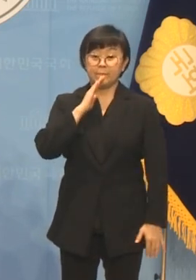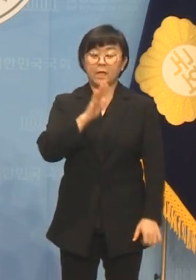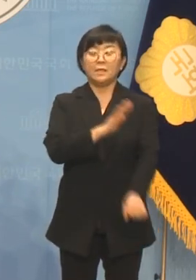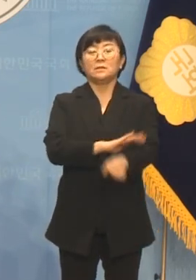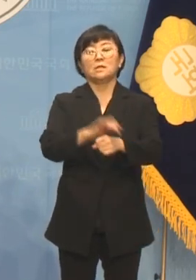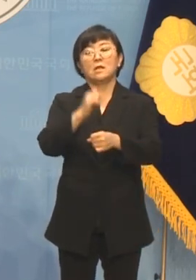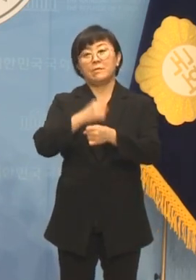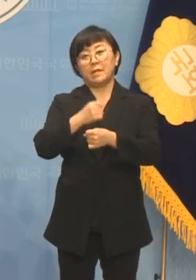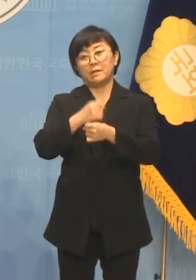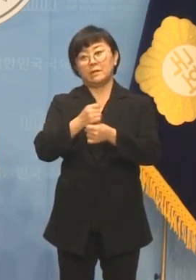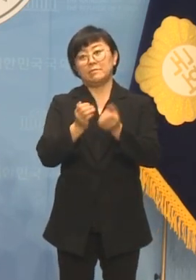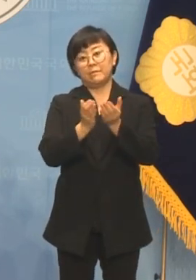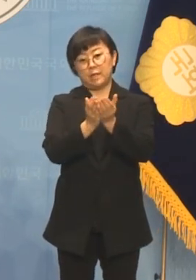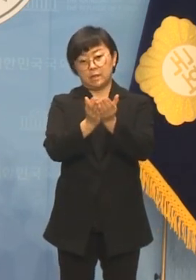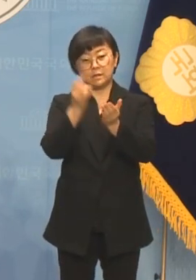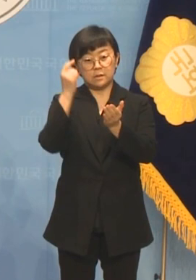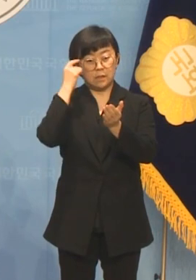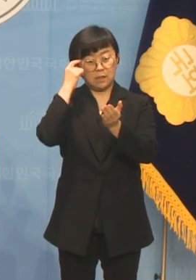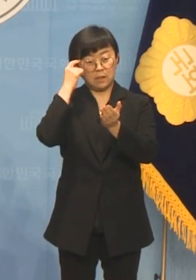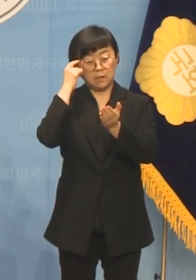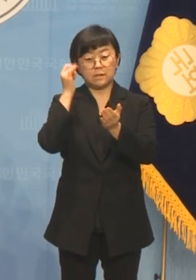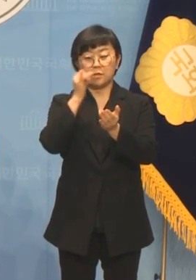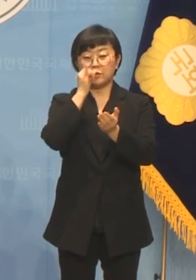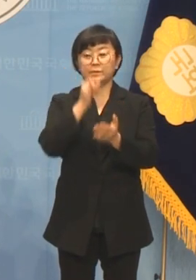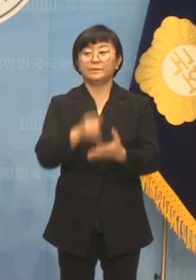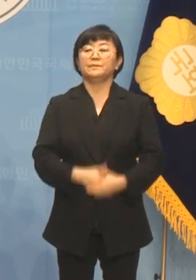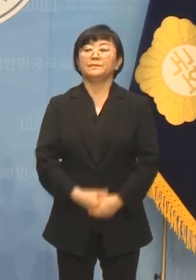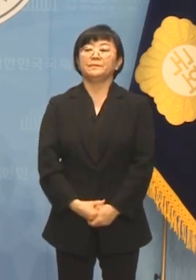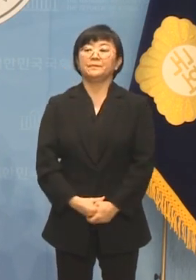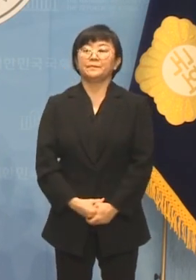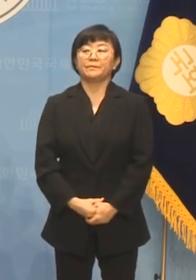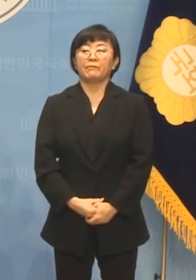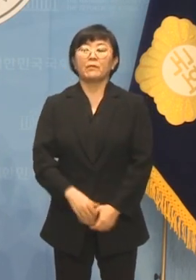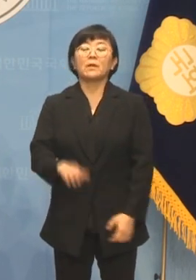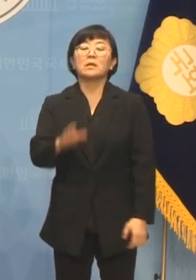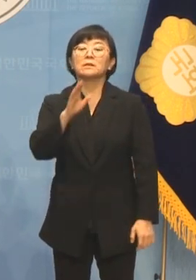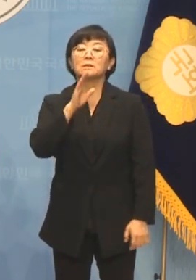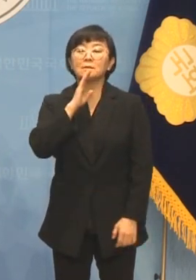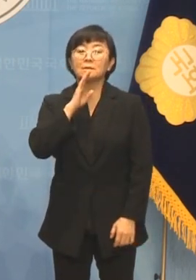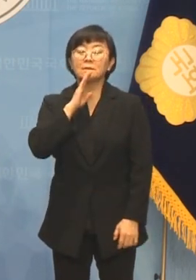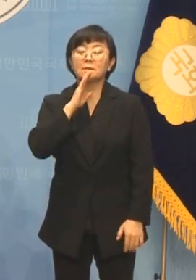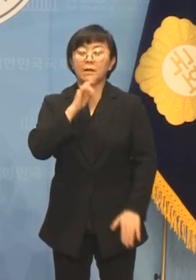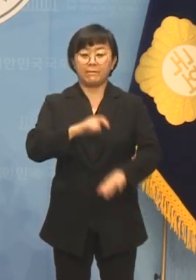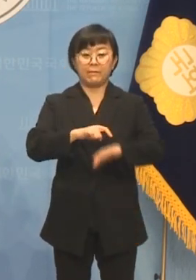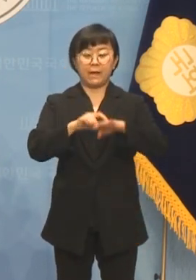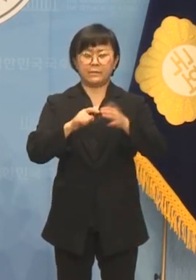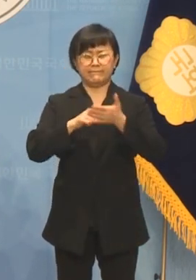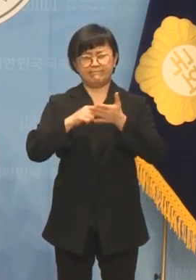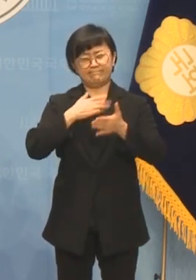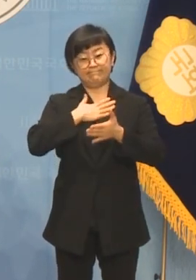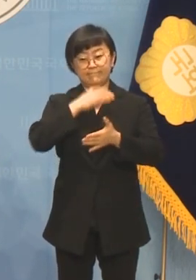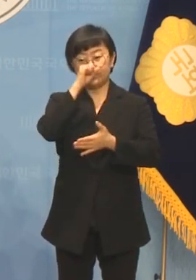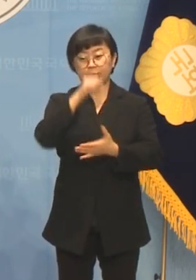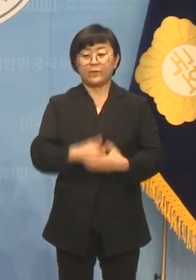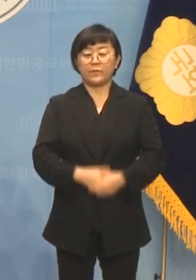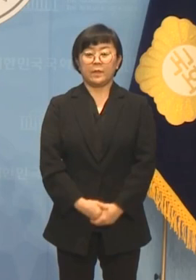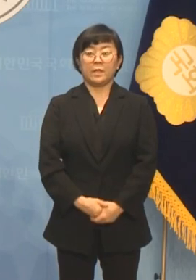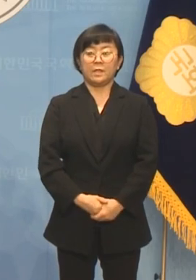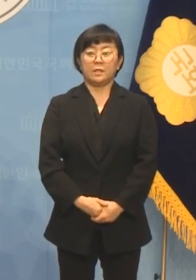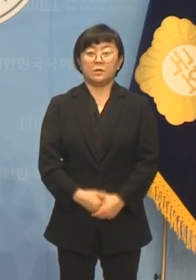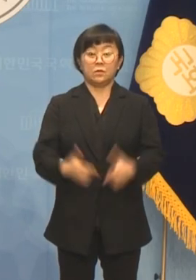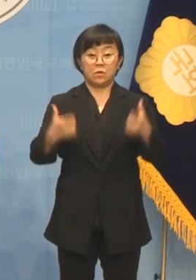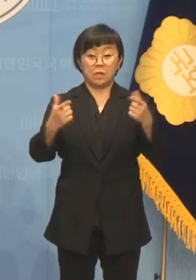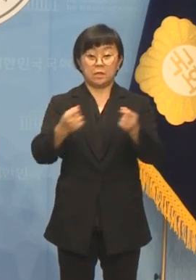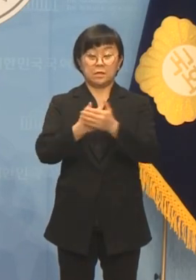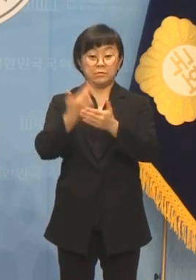만든 함정이라는 생각을 지울 수 없었습니다. 참으로 가슴 뿌듯했습니다. 동급의